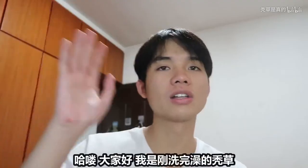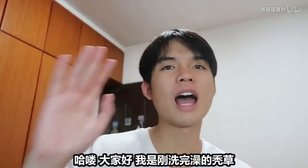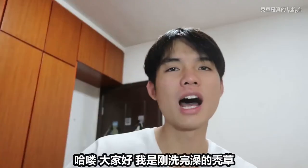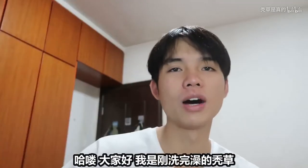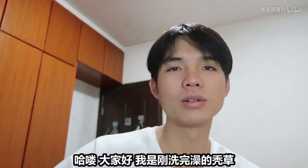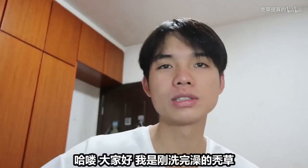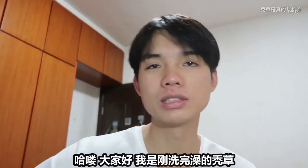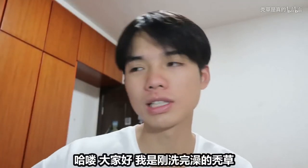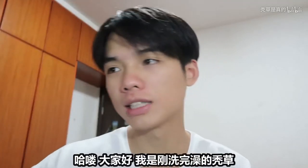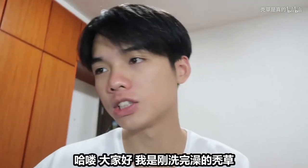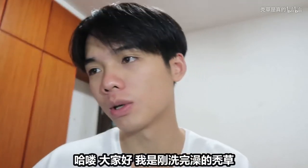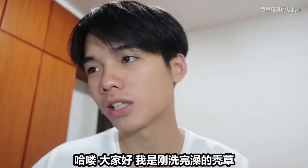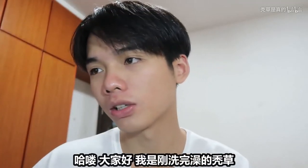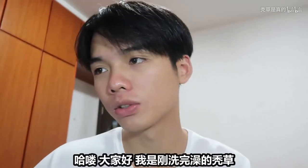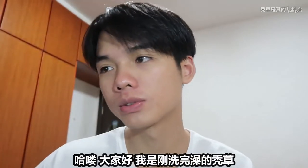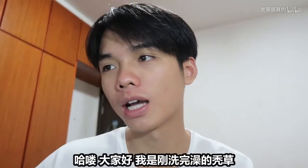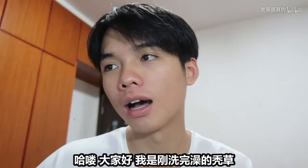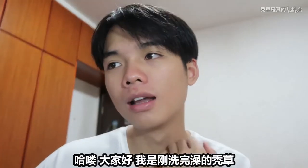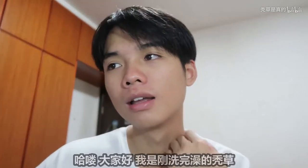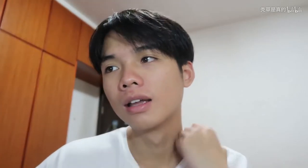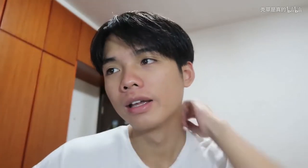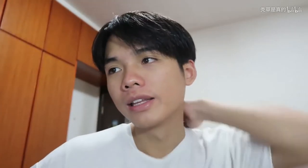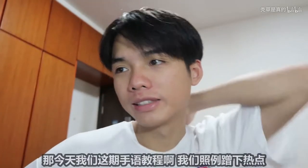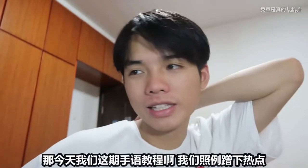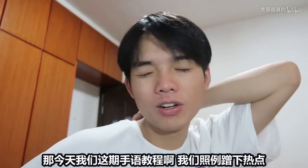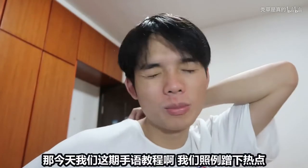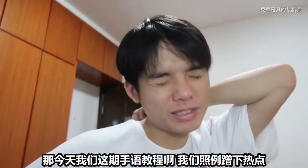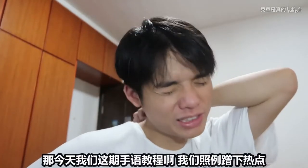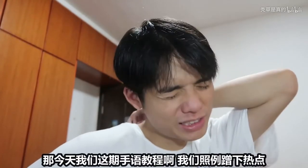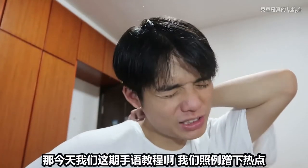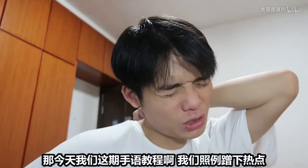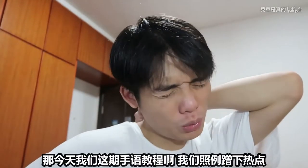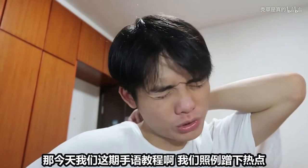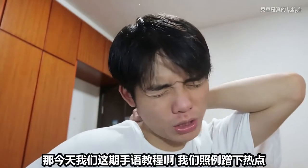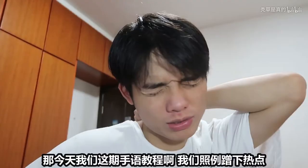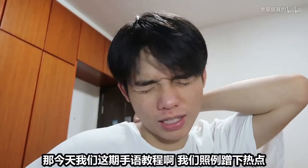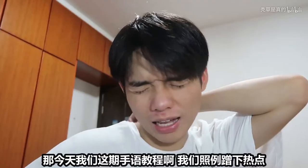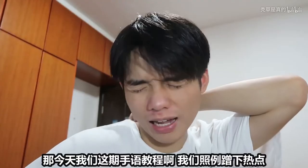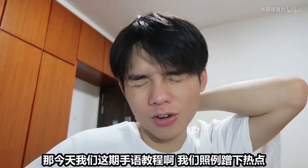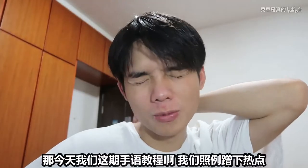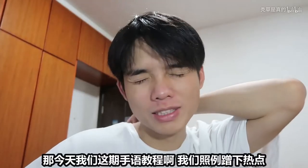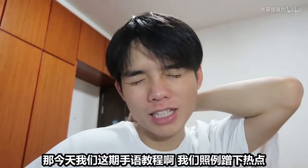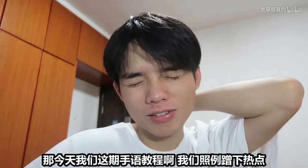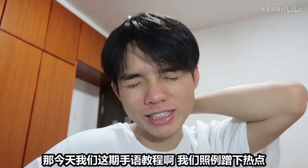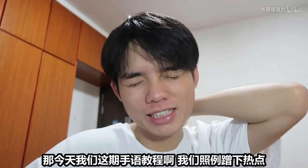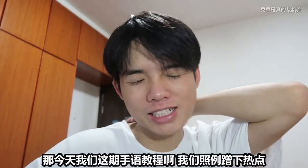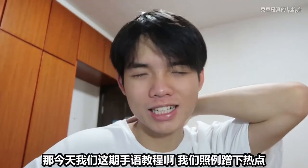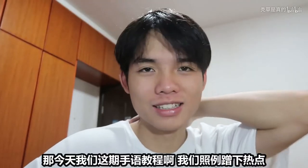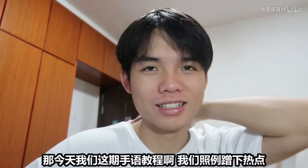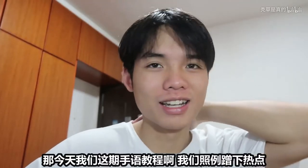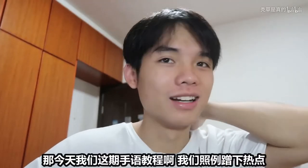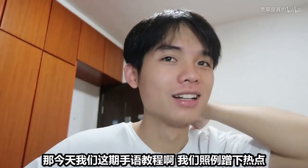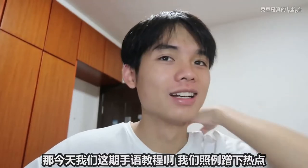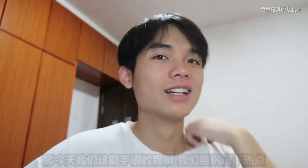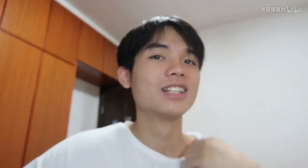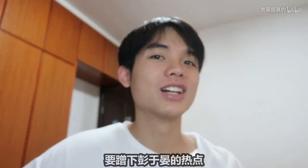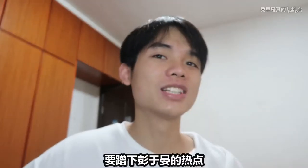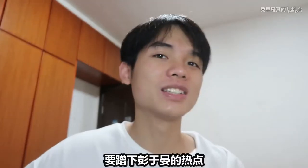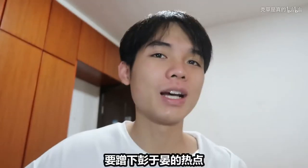Hello， 大家好，我是刚洗完澡的吐槽。那今天我们这期手语教程啊，我们照例蹭一下热点，要蹭一下